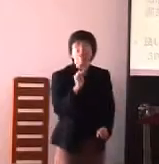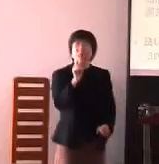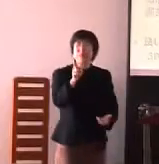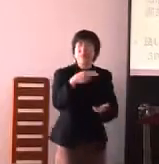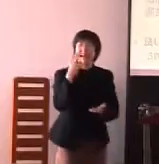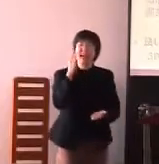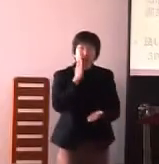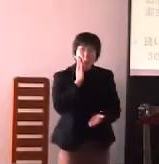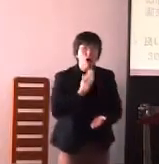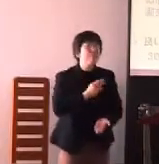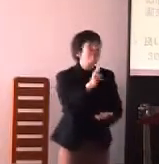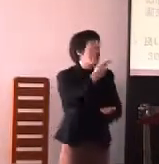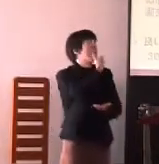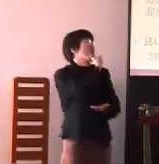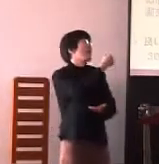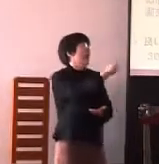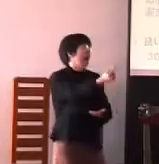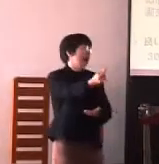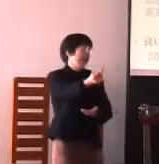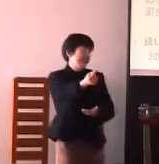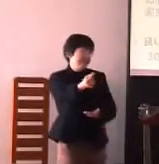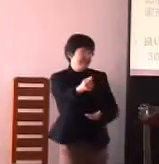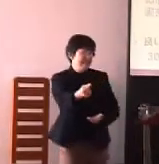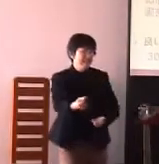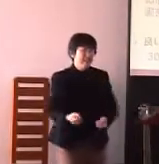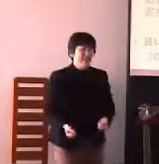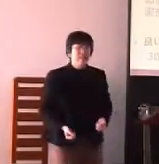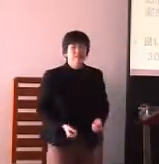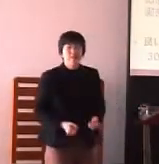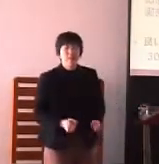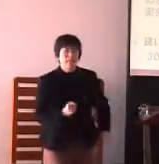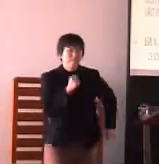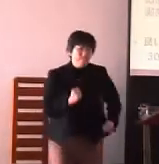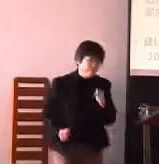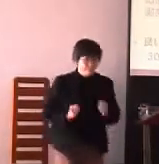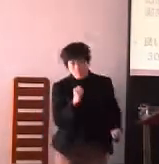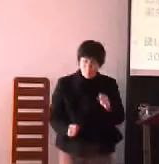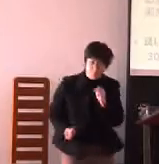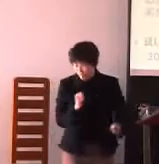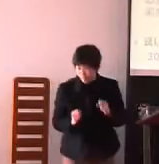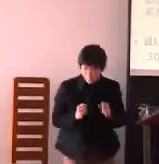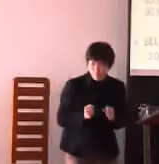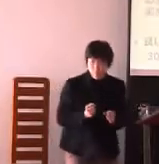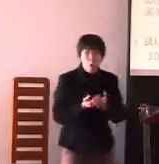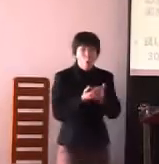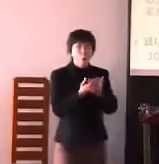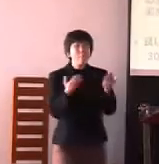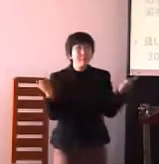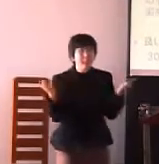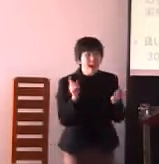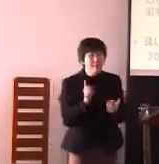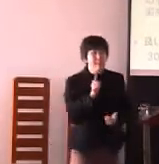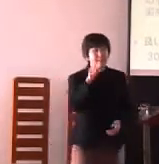一生懸命走って、お店に行って、はい、リンゴを取って、あれでカプ